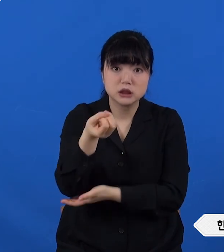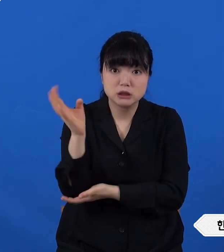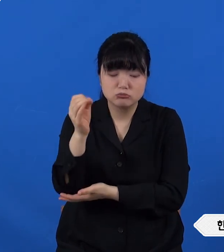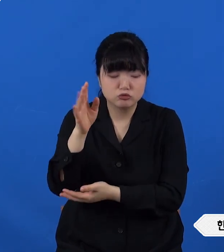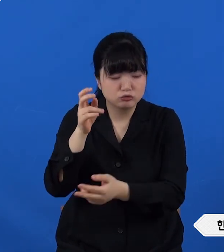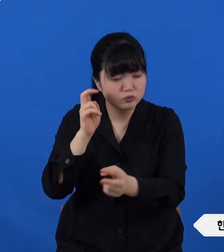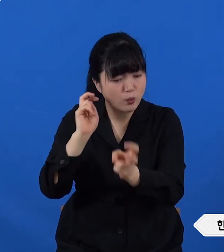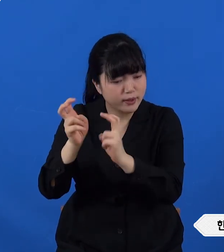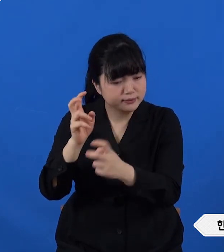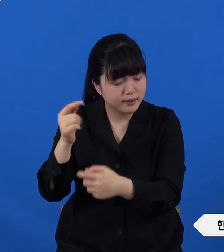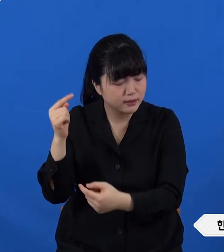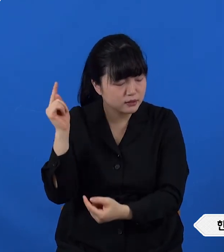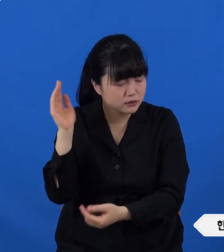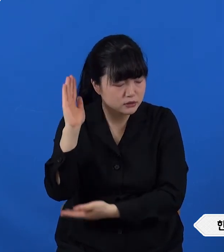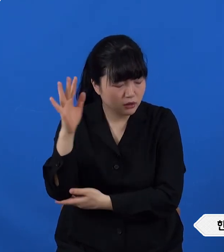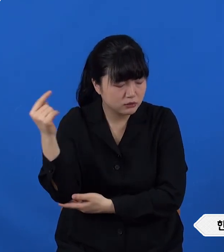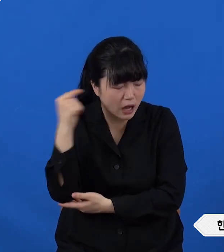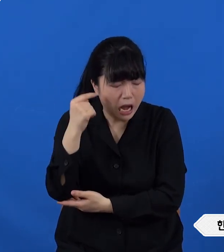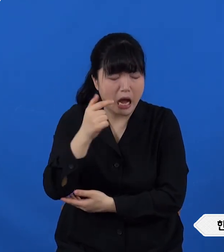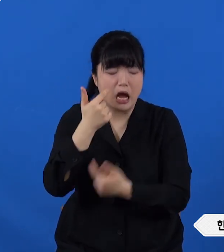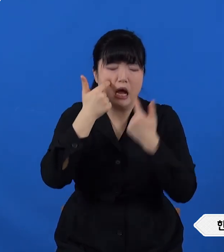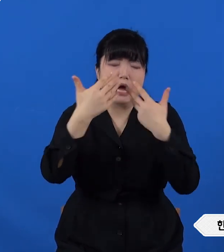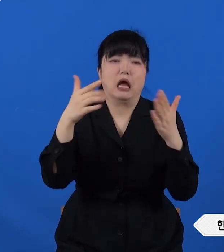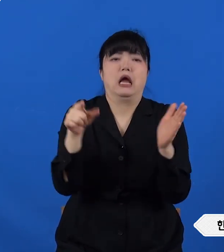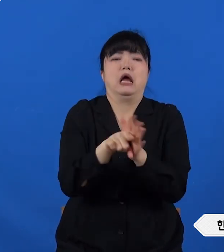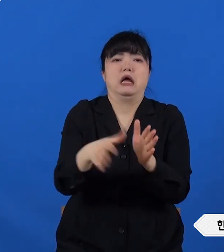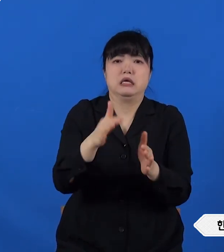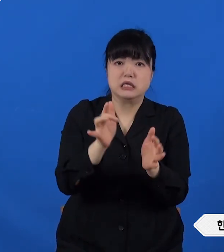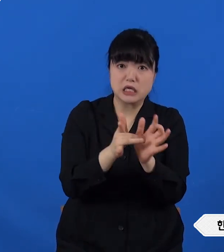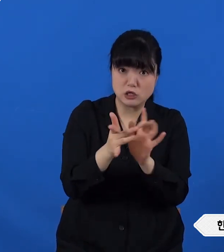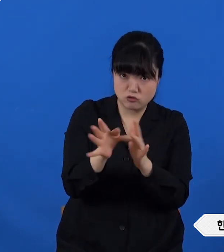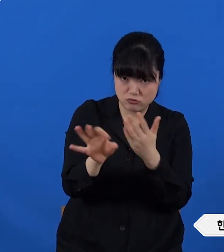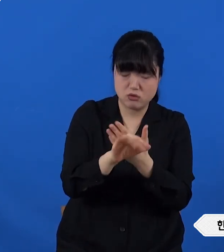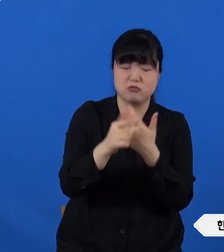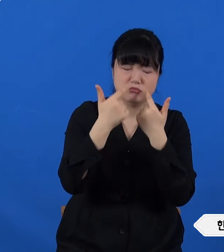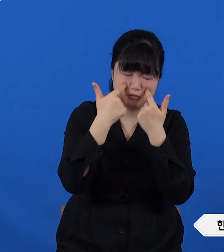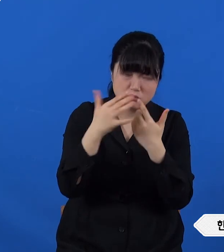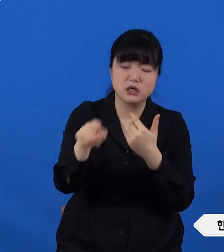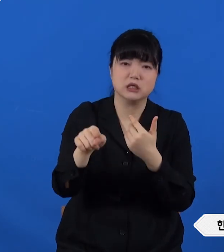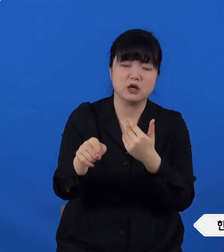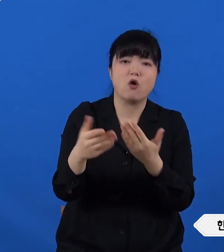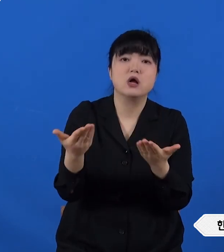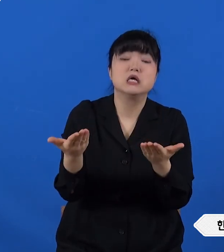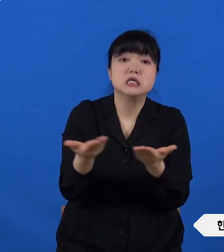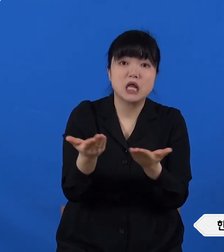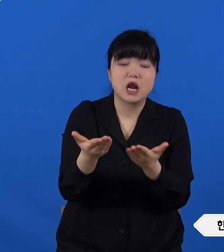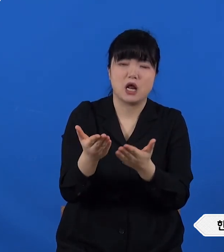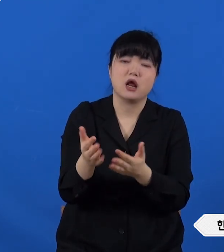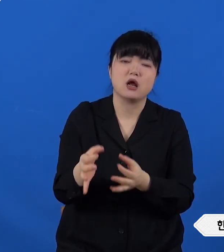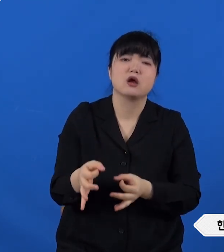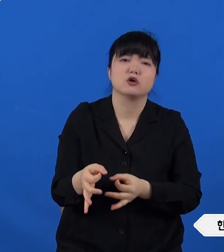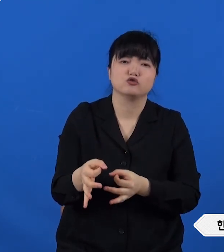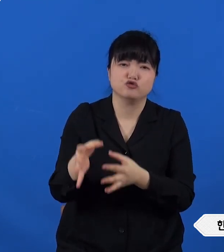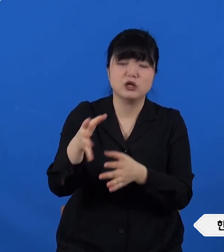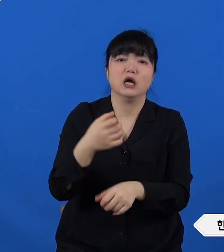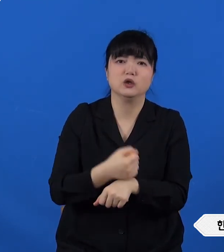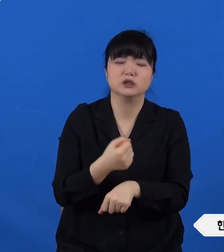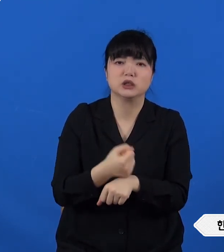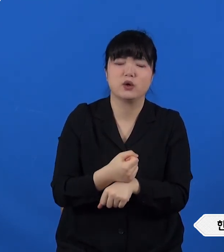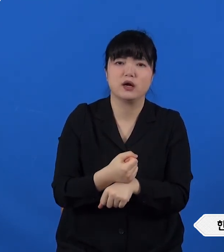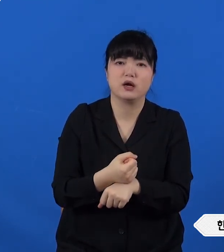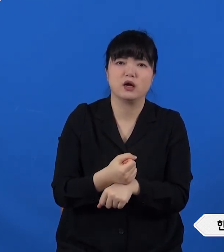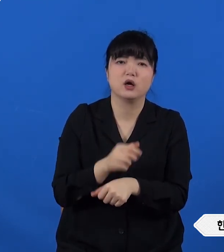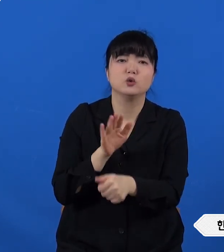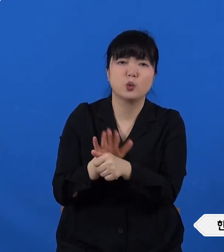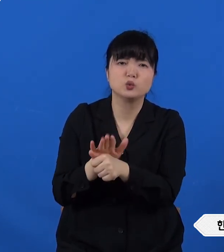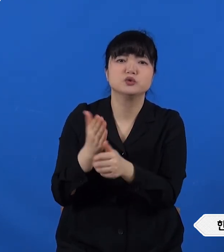되었습니다. 마음에 확신이 왔습니다. 예수님 같으면 분명히 이런 데에 돈을 썼을 것이다. 그래서